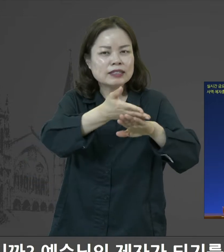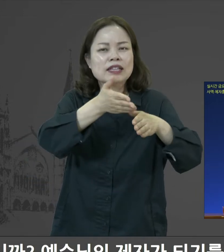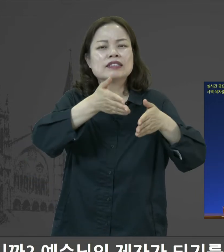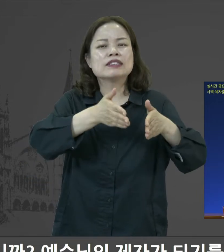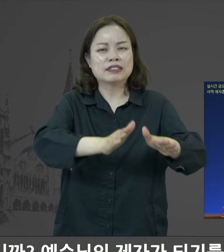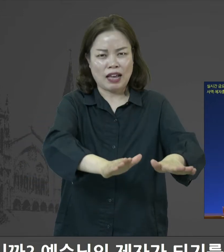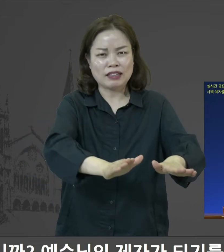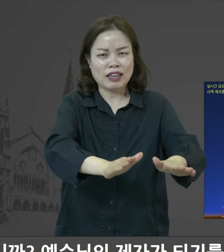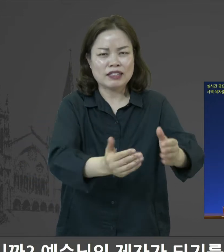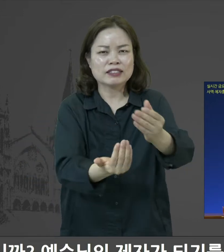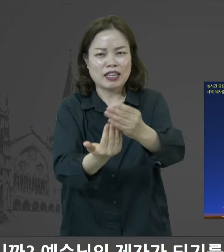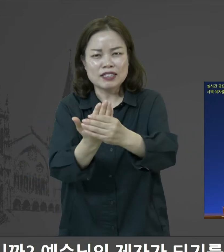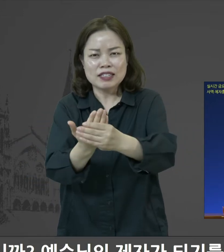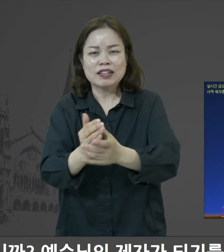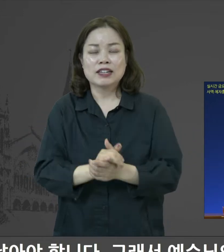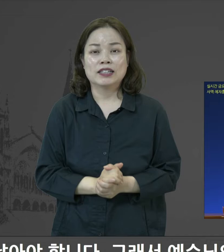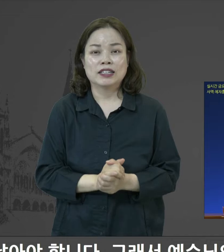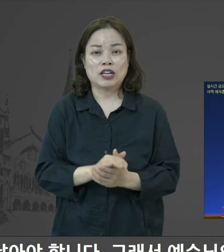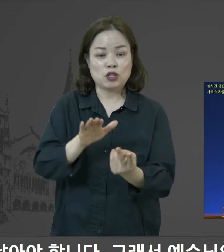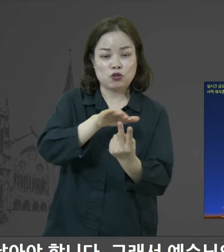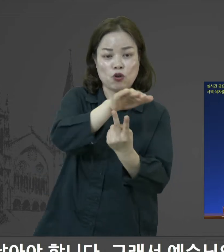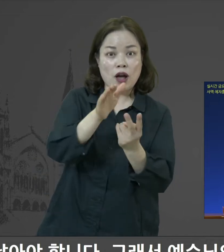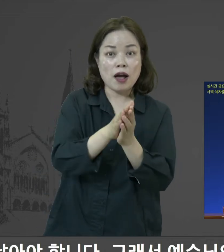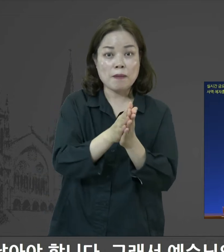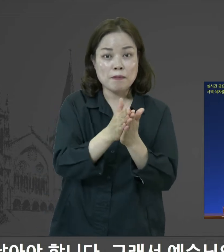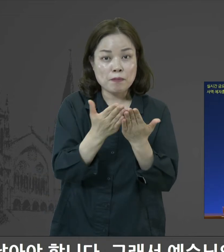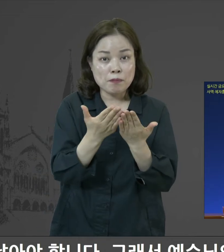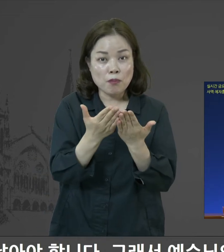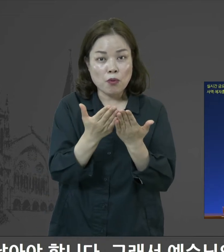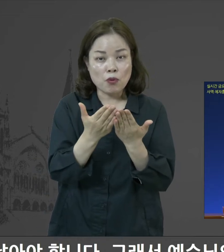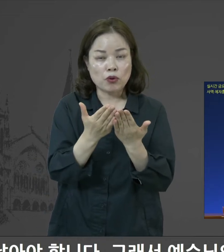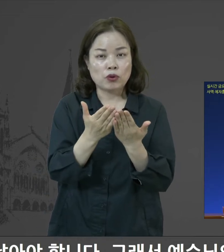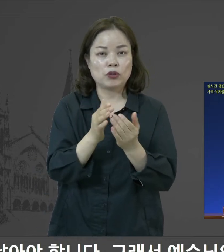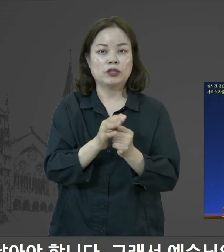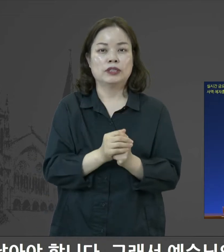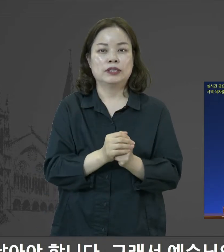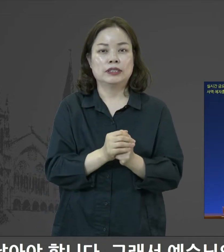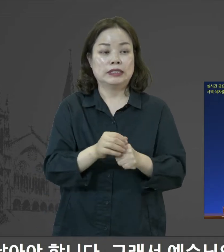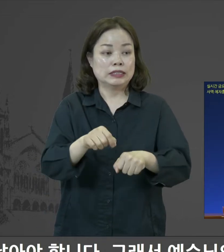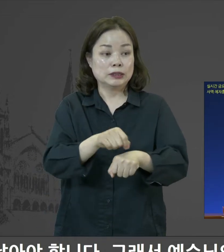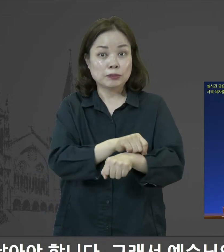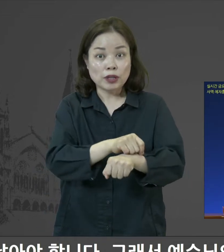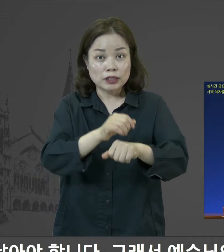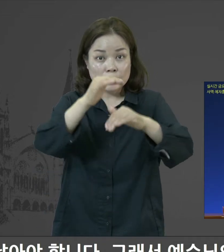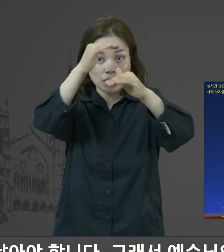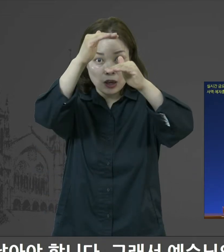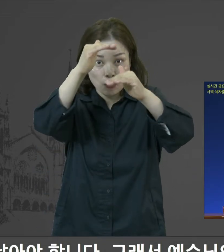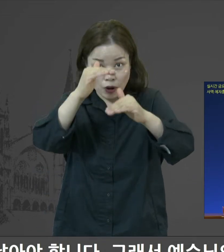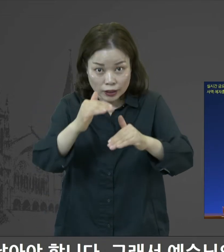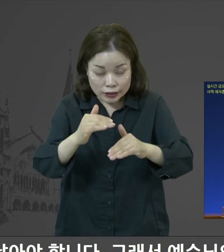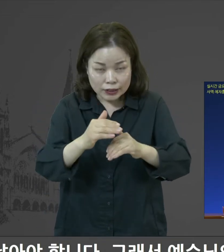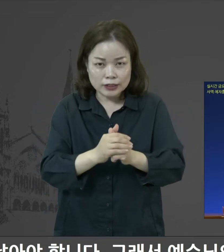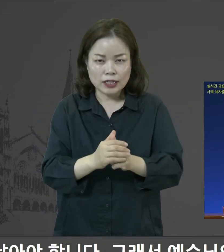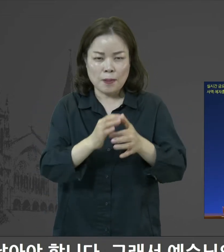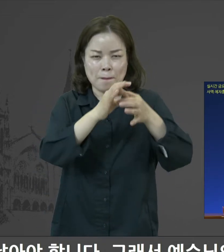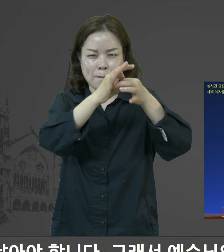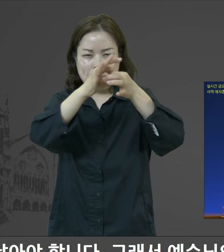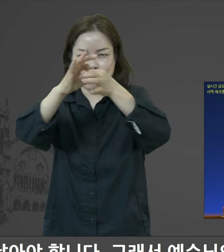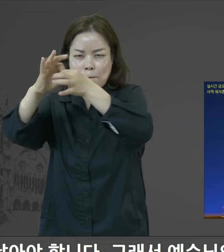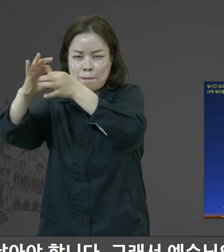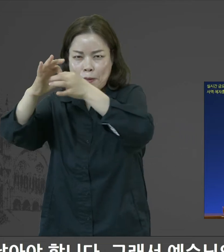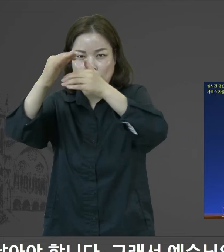낳는다. 이것이 요한복음 1장 35절에서부터 특별히 이제 오늘 본문까지 쭉 연결되는